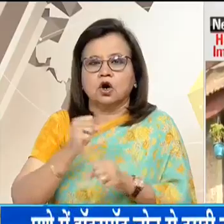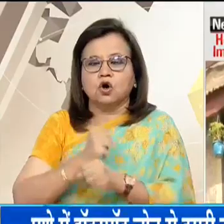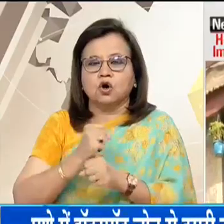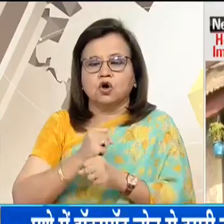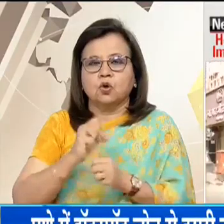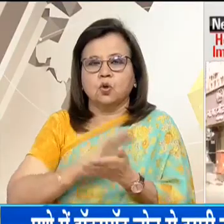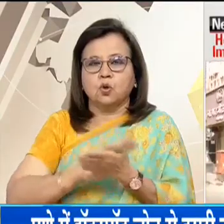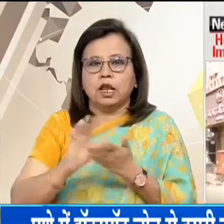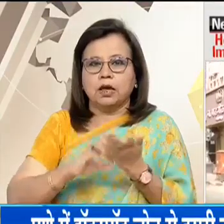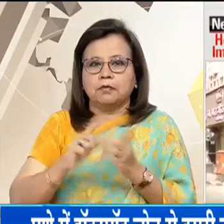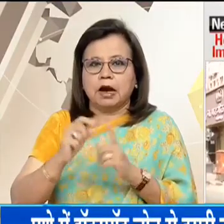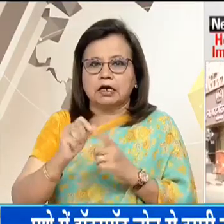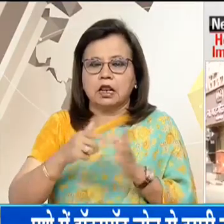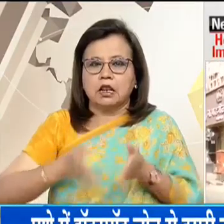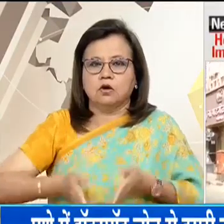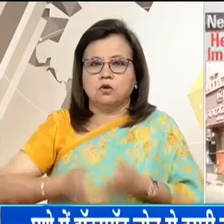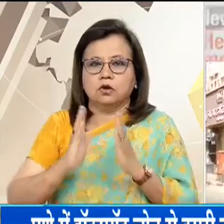धोले पाटल रोड,